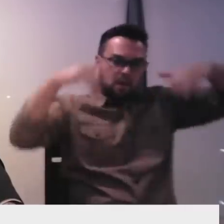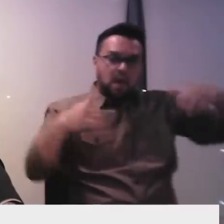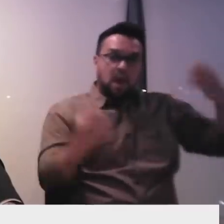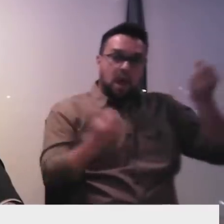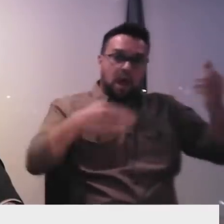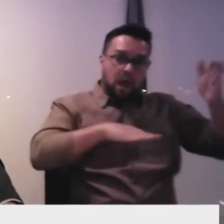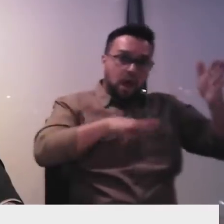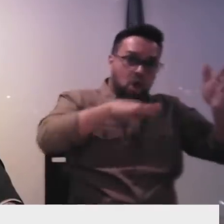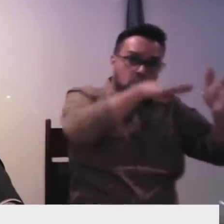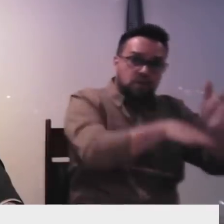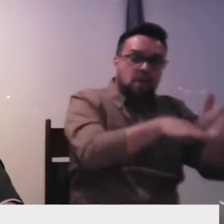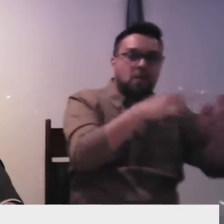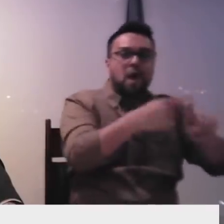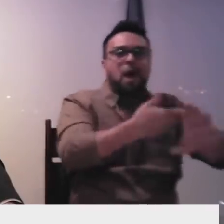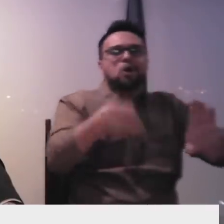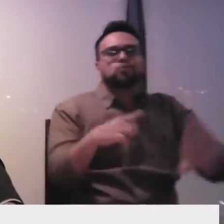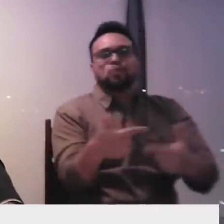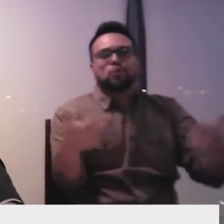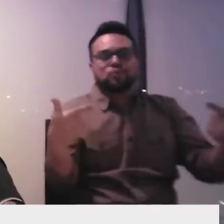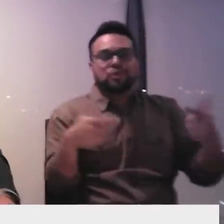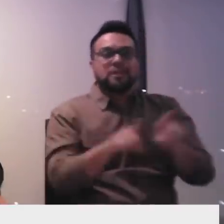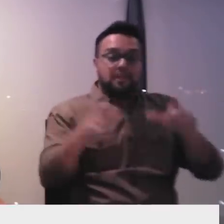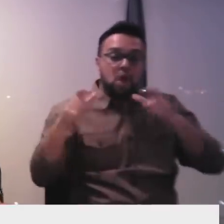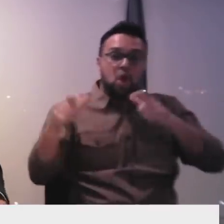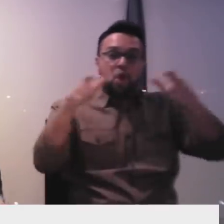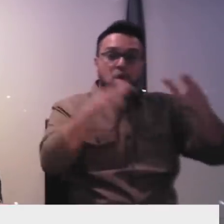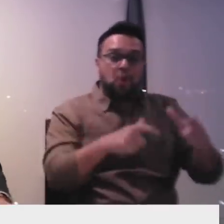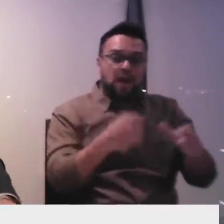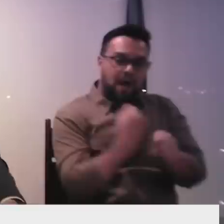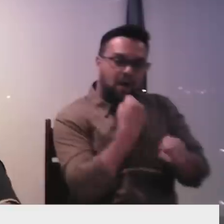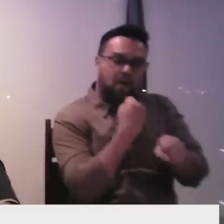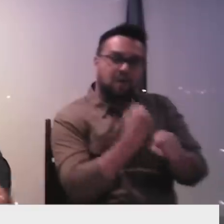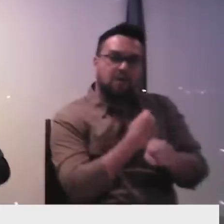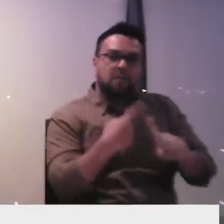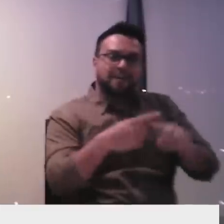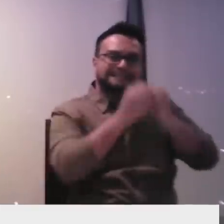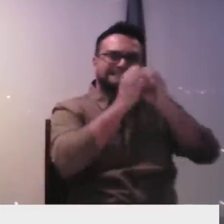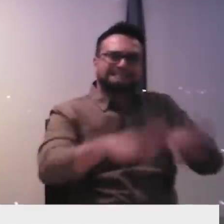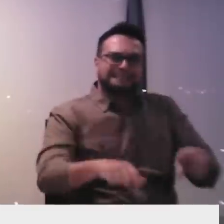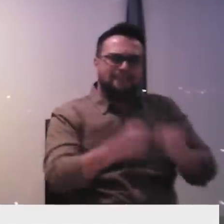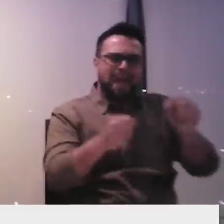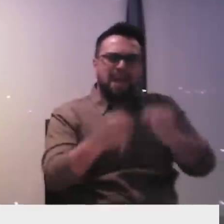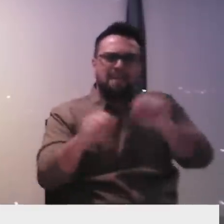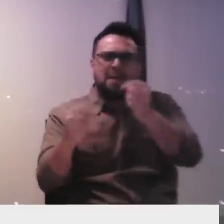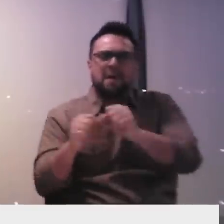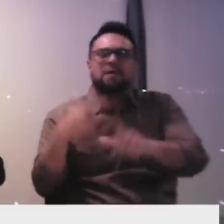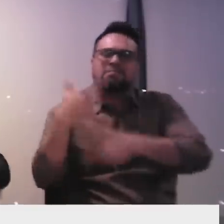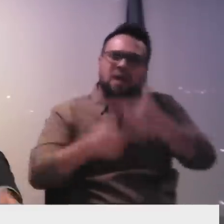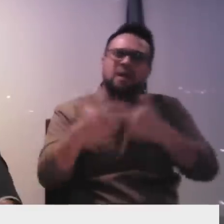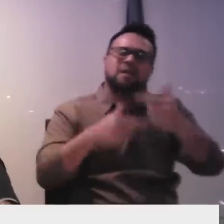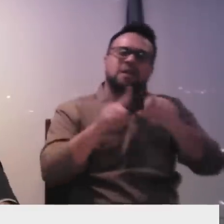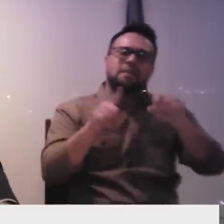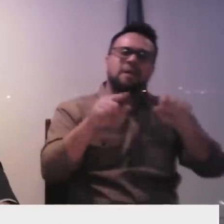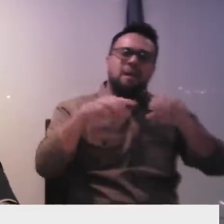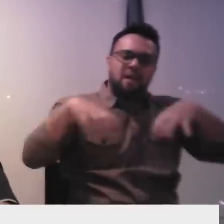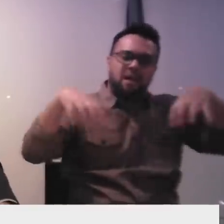fazendo recapeamento onde a estrada se deteriorou. No trecho da reserva indígena, do Amiri Atuari, a gente vai trabalhar também, vamos recapear, vamos